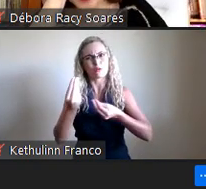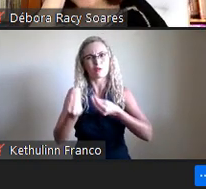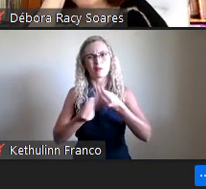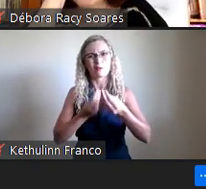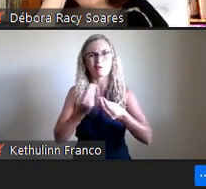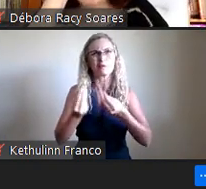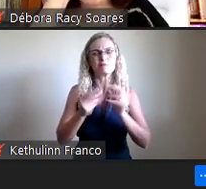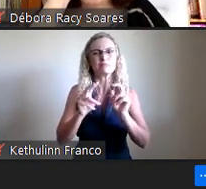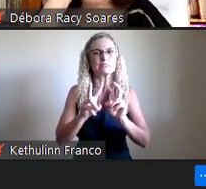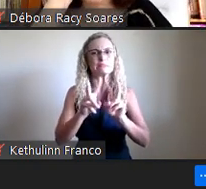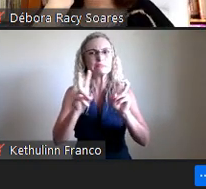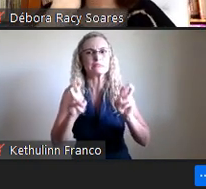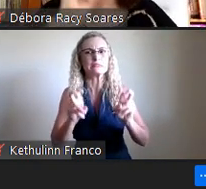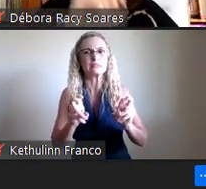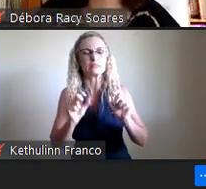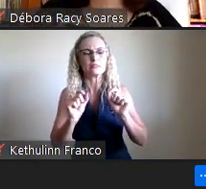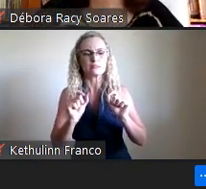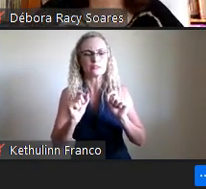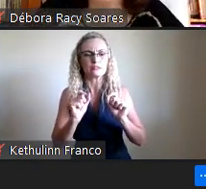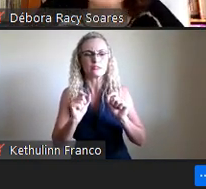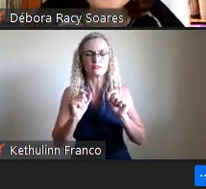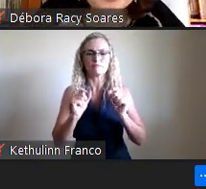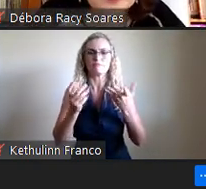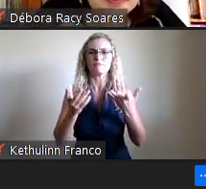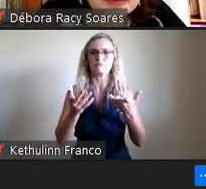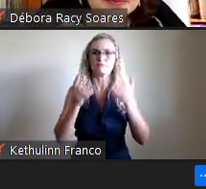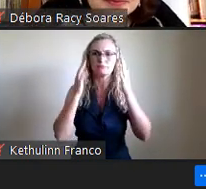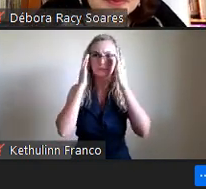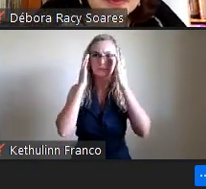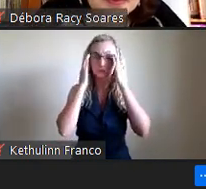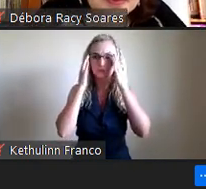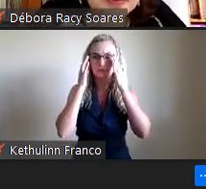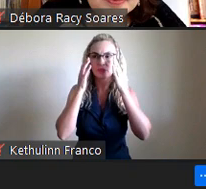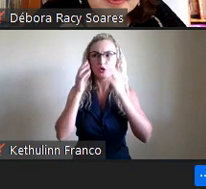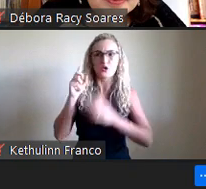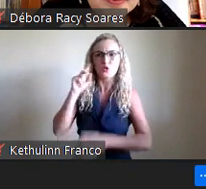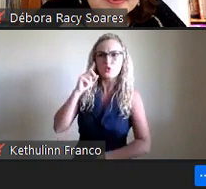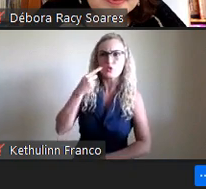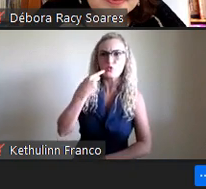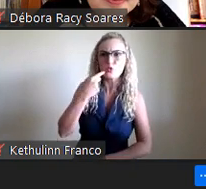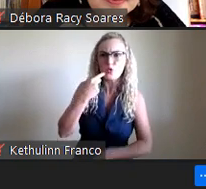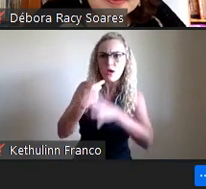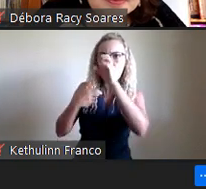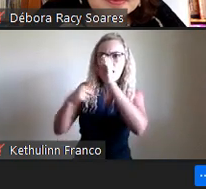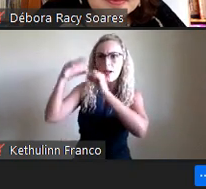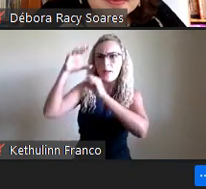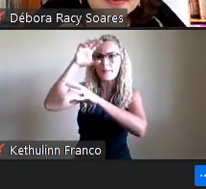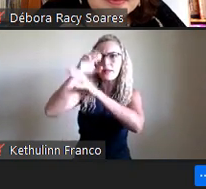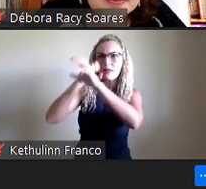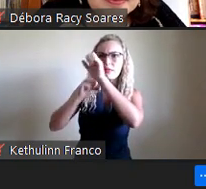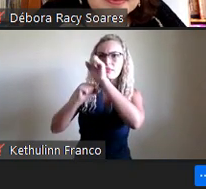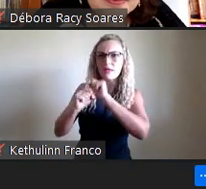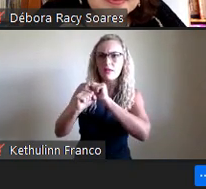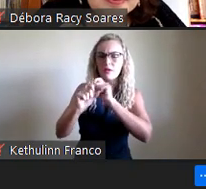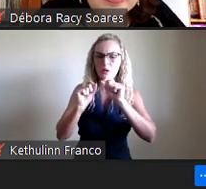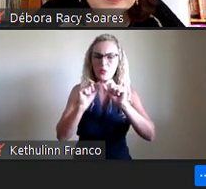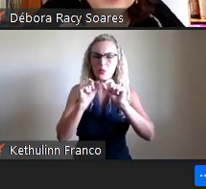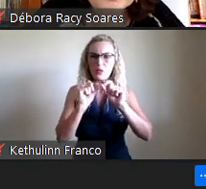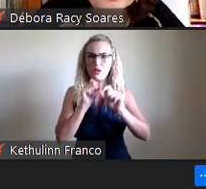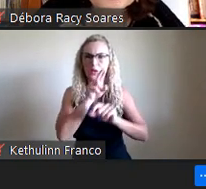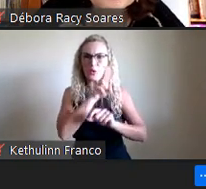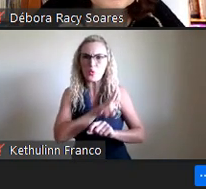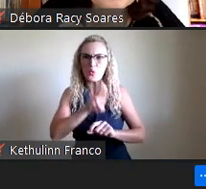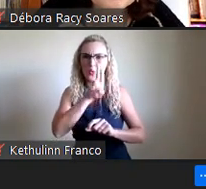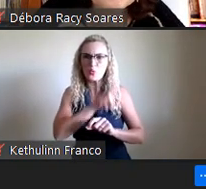o contato dele com os aplicativos. Né? Nós temos no Brasil hoje vários